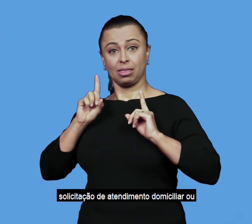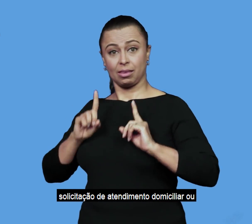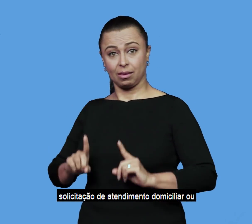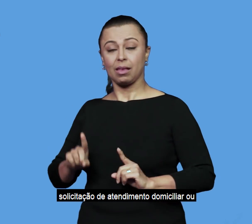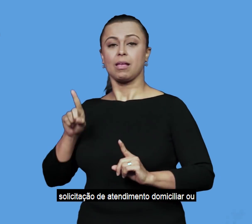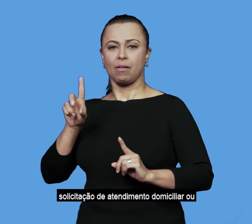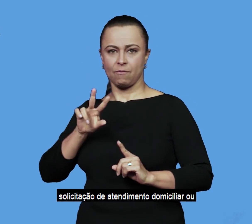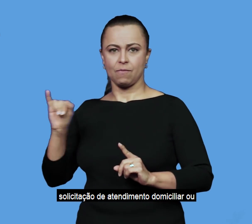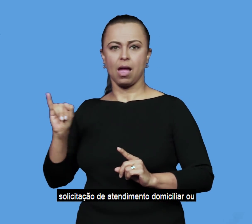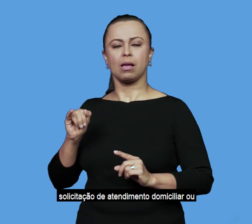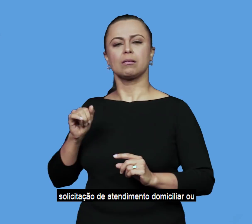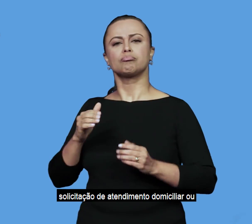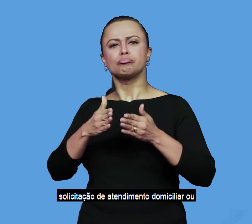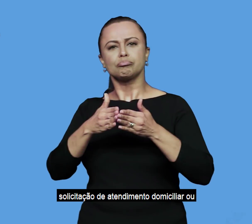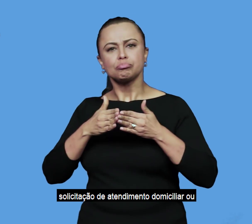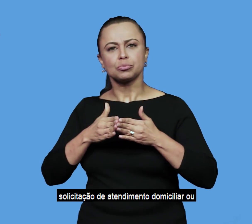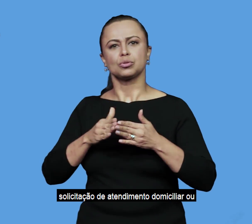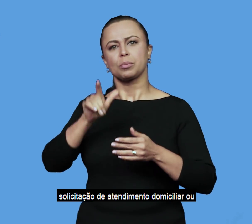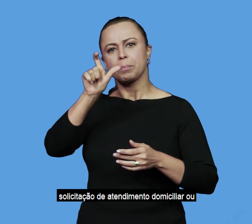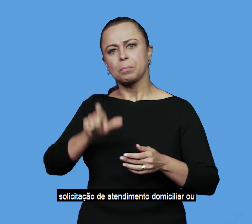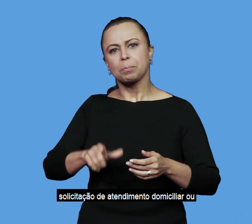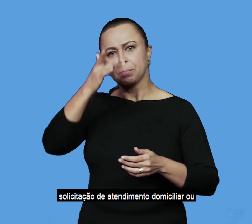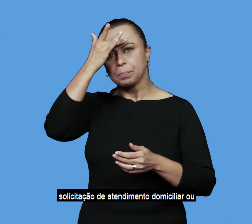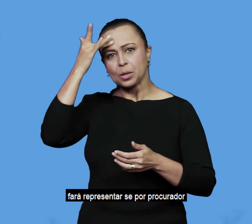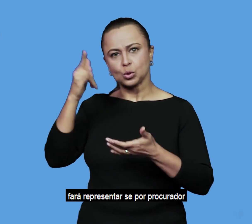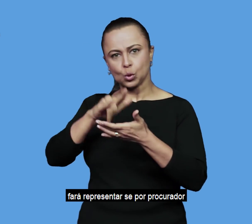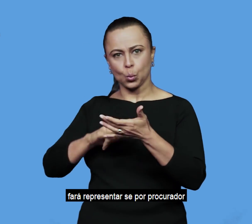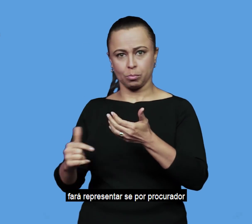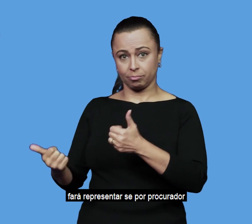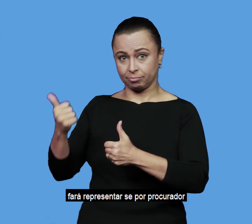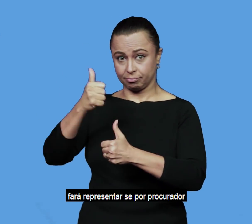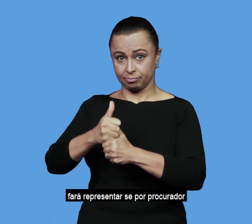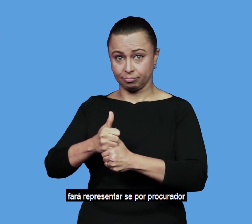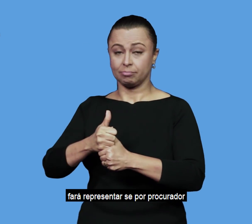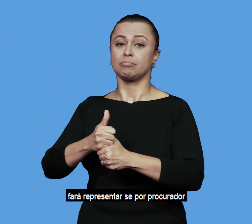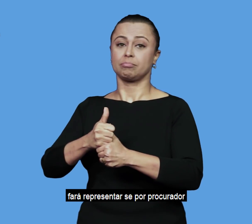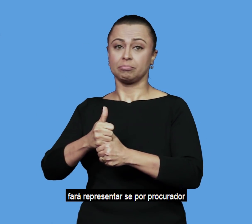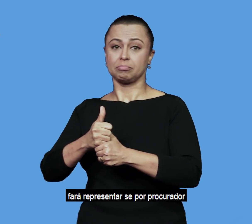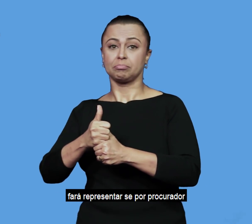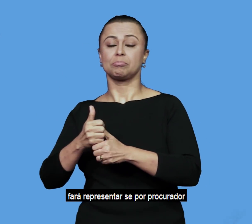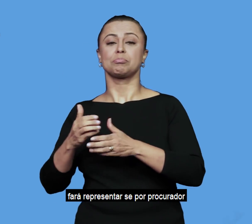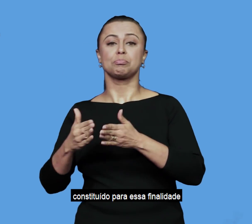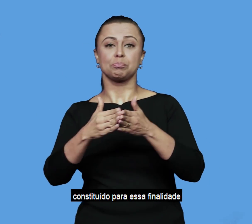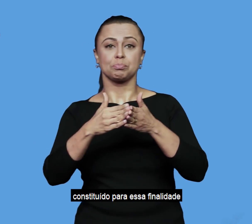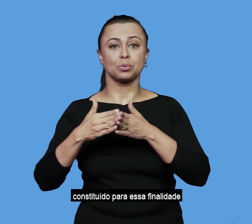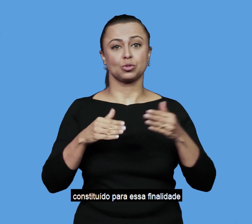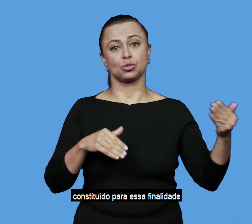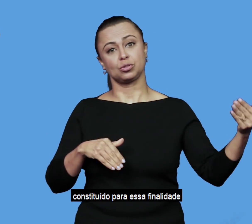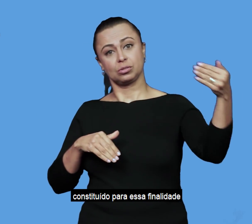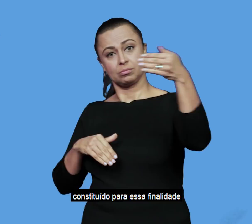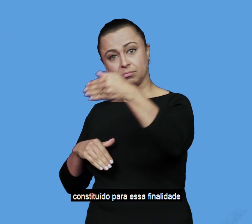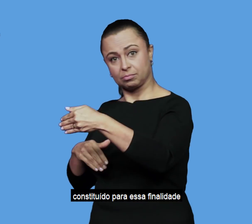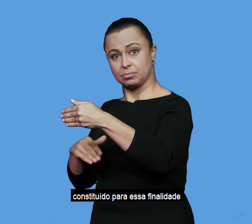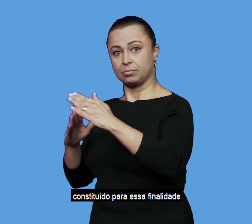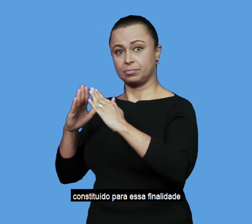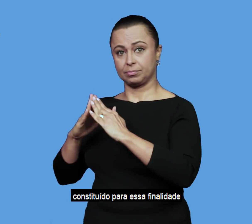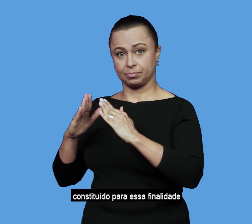de atendimento domiciliar ou fará representar se por procurador constituído para essa finalidade